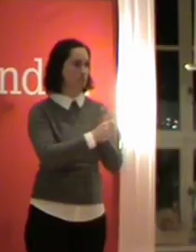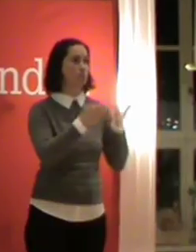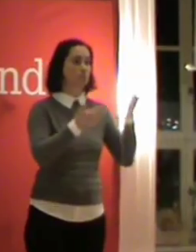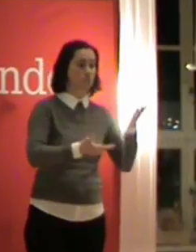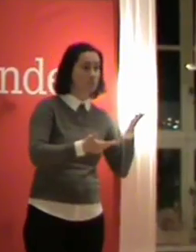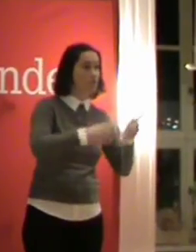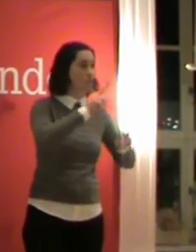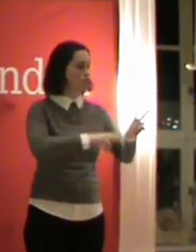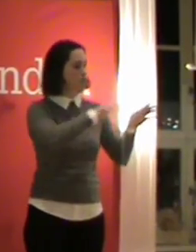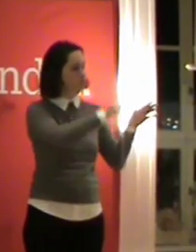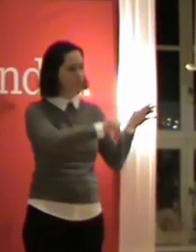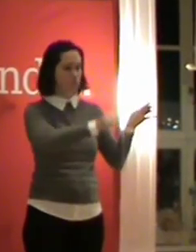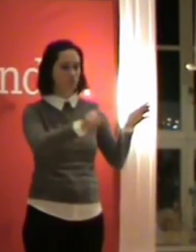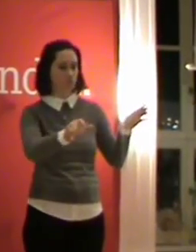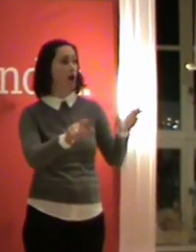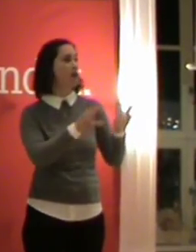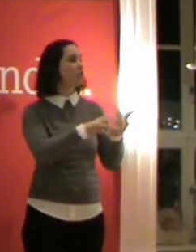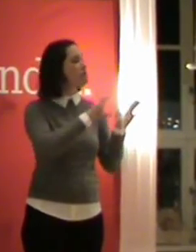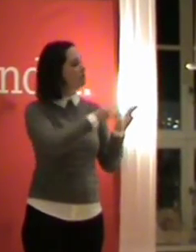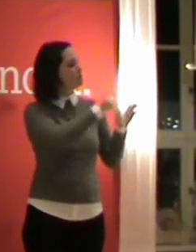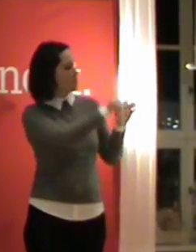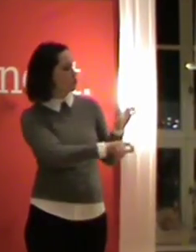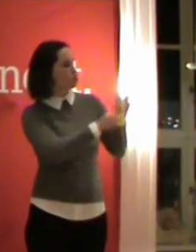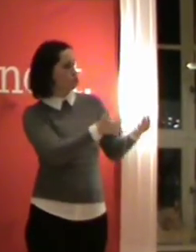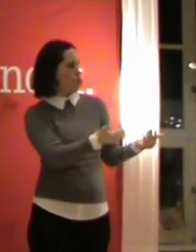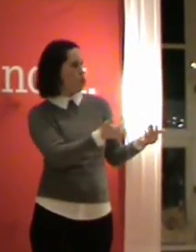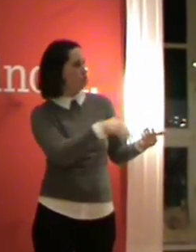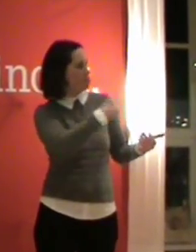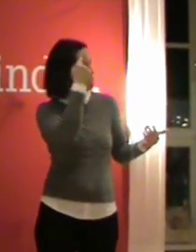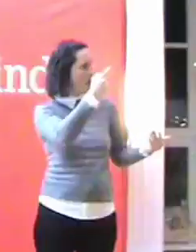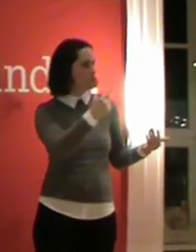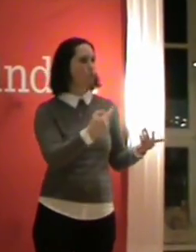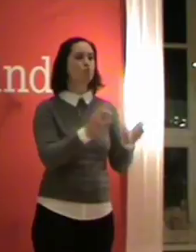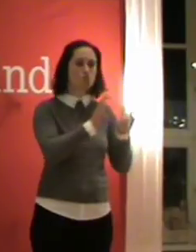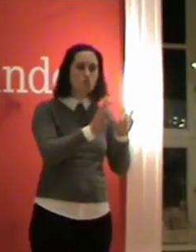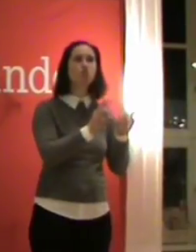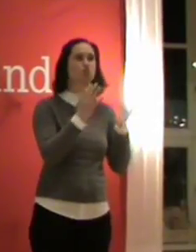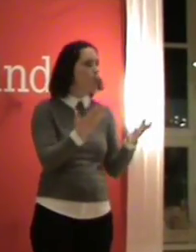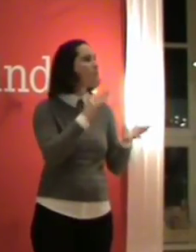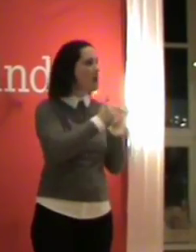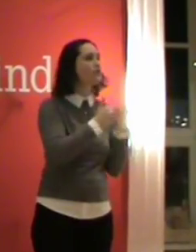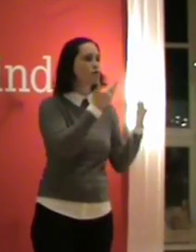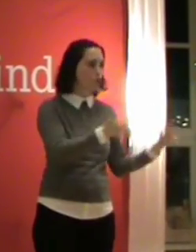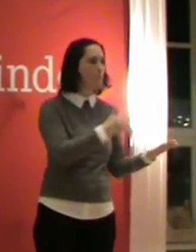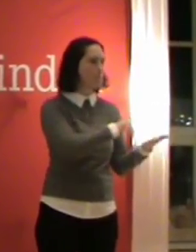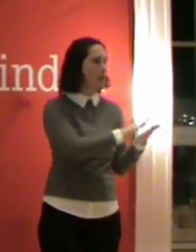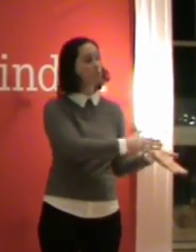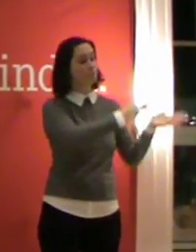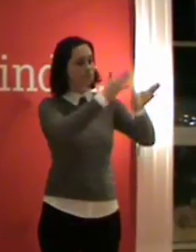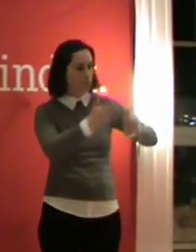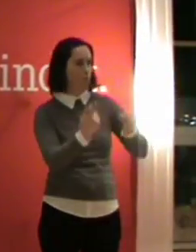dem, für das der eine Kandidat steht, nämlich dem alles ist gut so, alles weiter so, oder